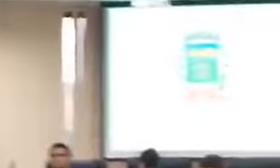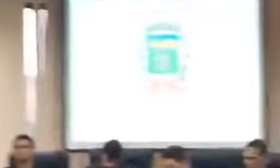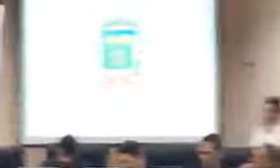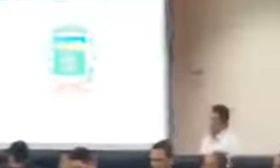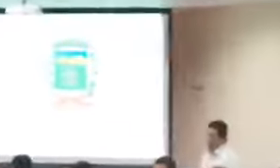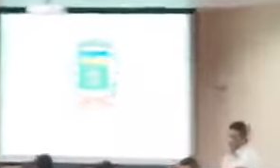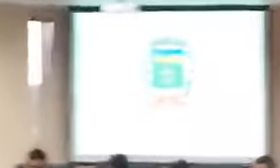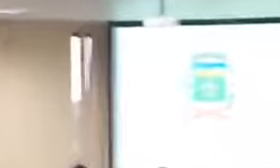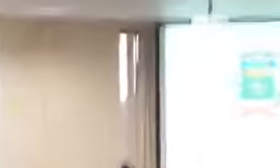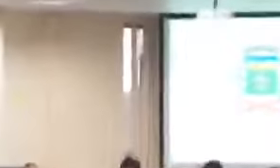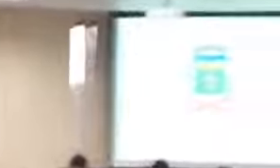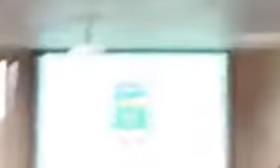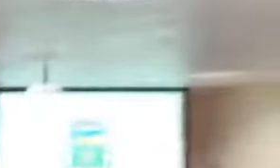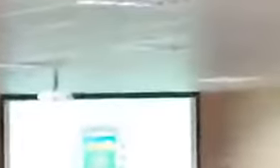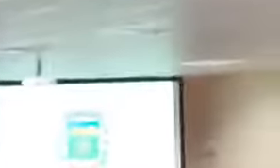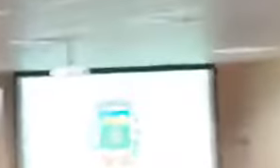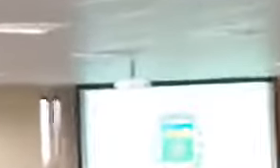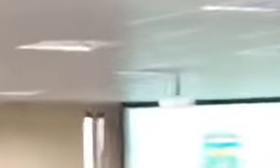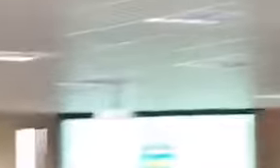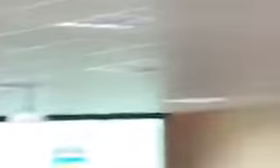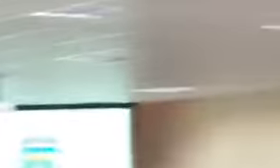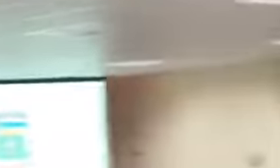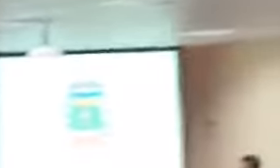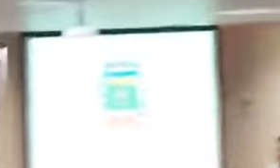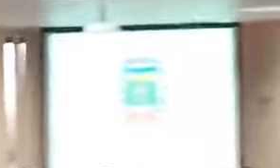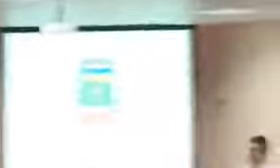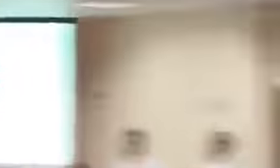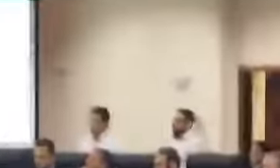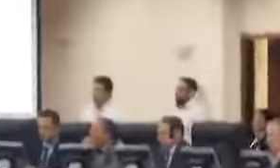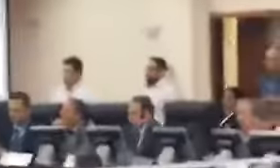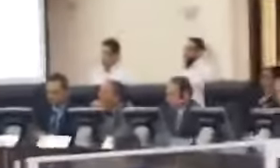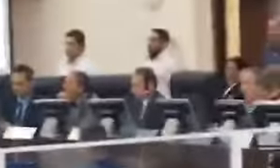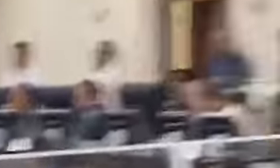solicitação do primeiro secretário.